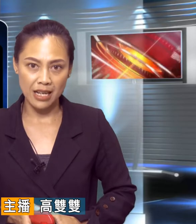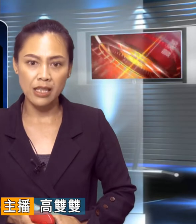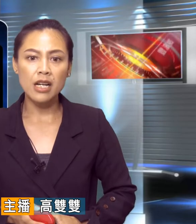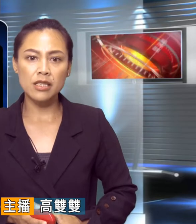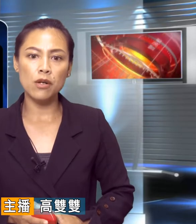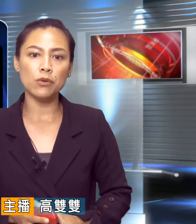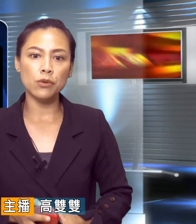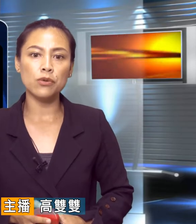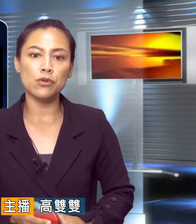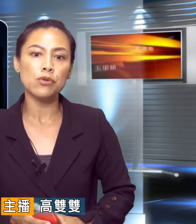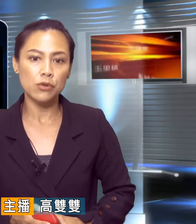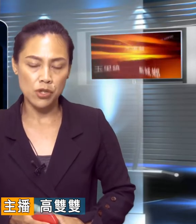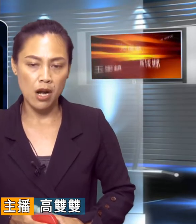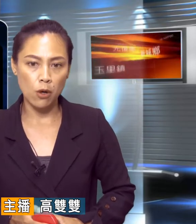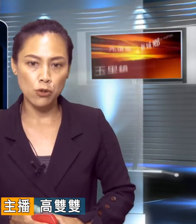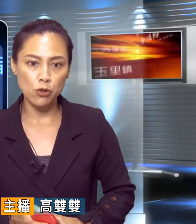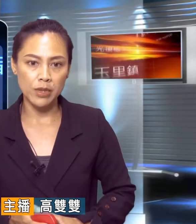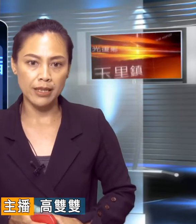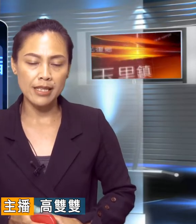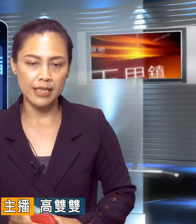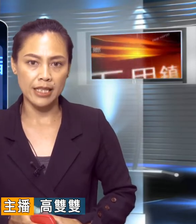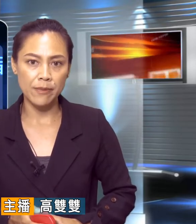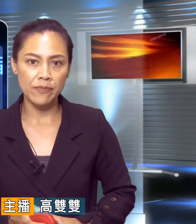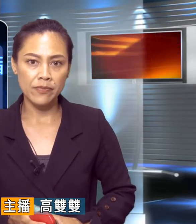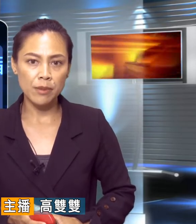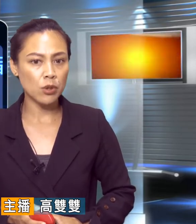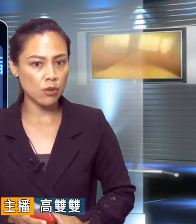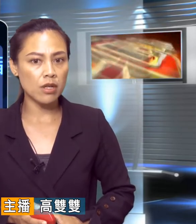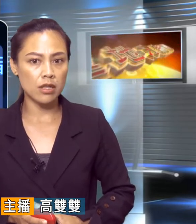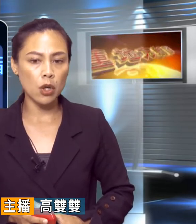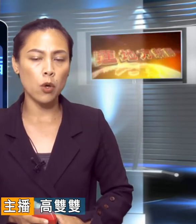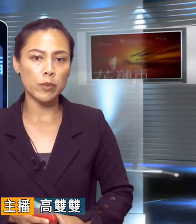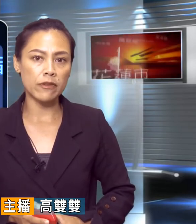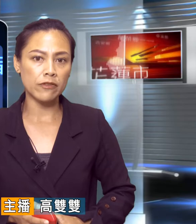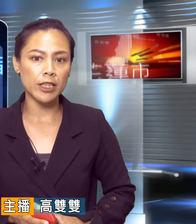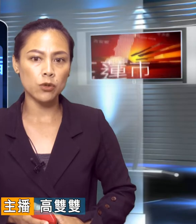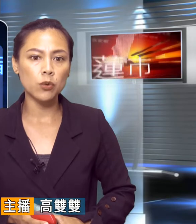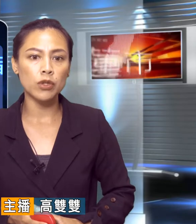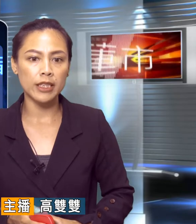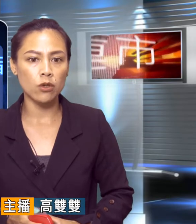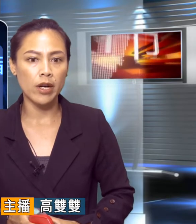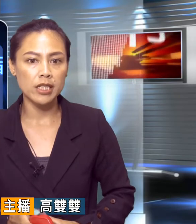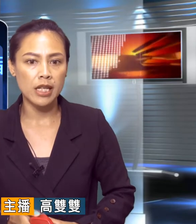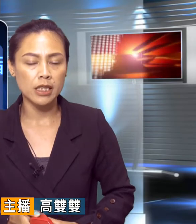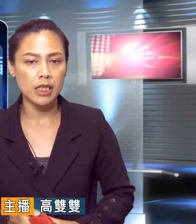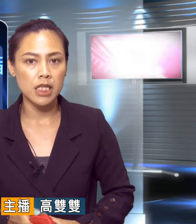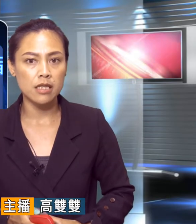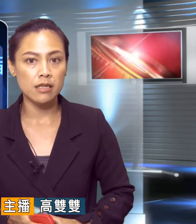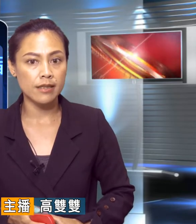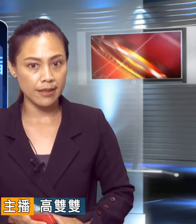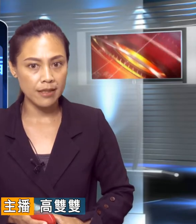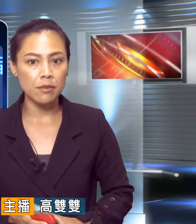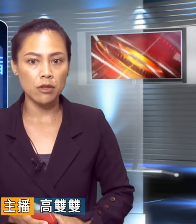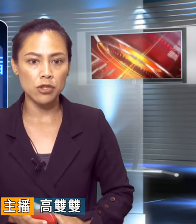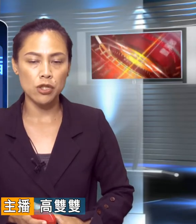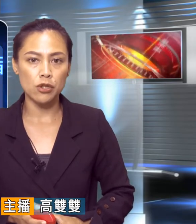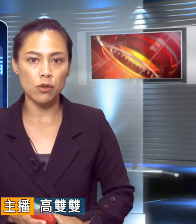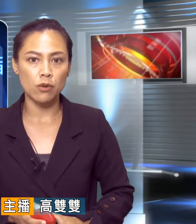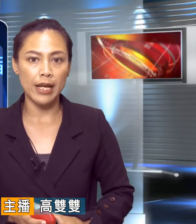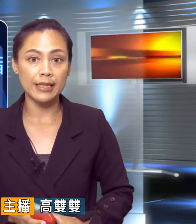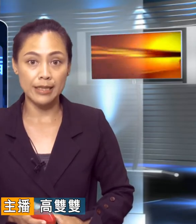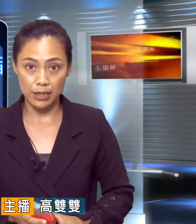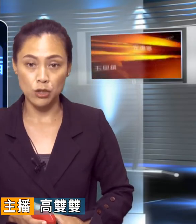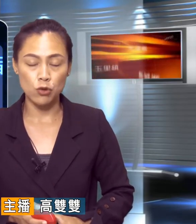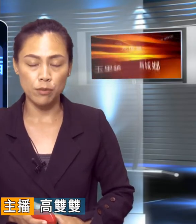家祥、教育处长翁淑敏列席。那么对于儿童免费唾液快筛以及第四剂疫苗接